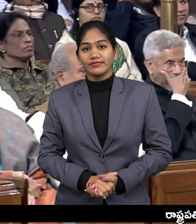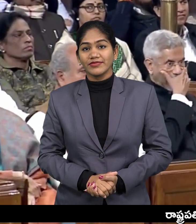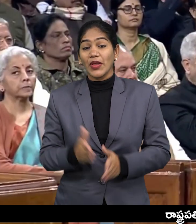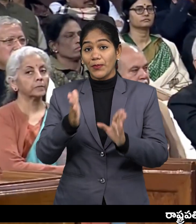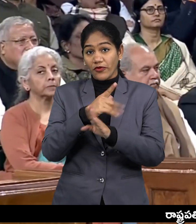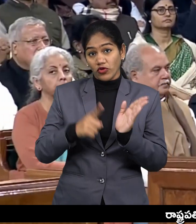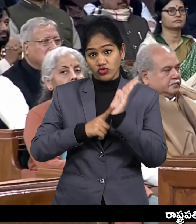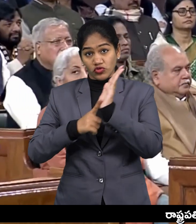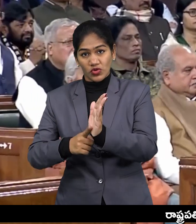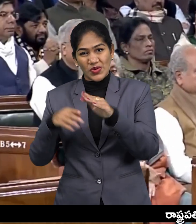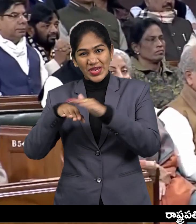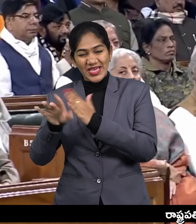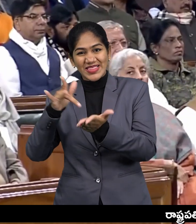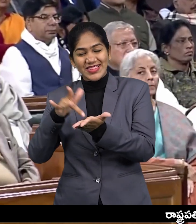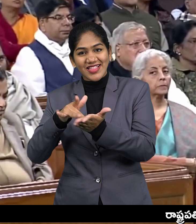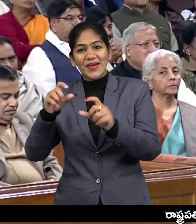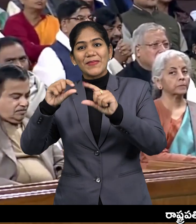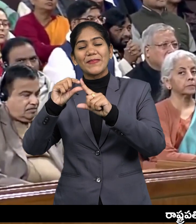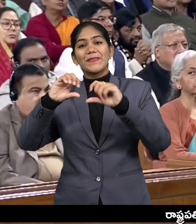రాష్ట్రపతి ముందస్తు ఆమోదం అవసరం.